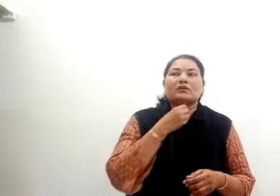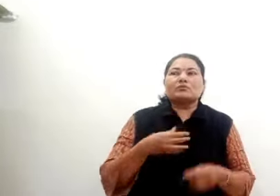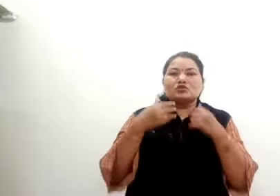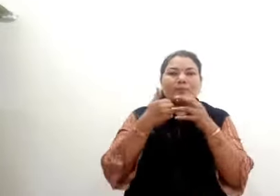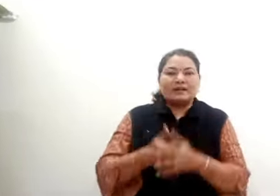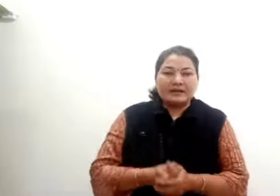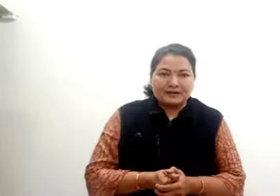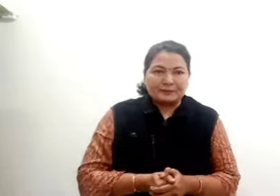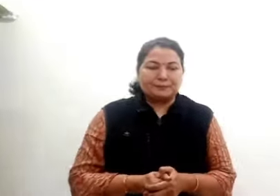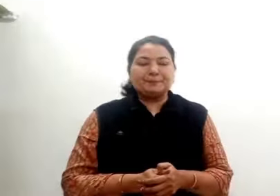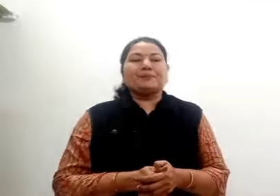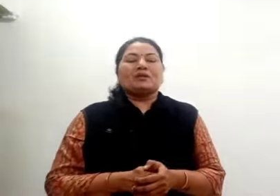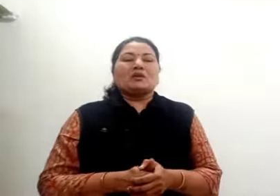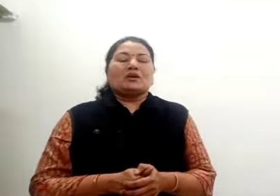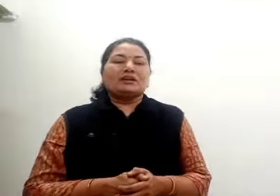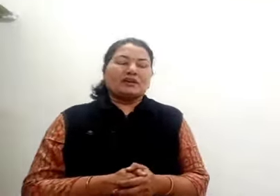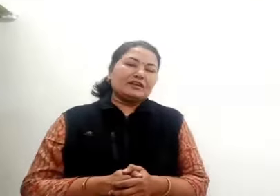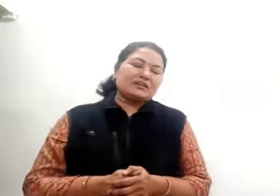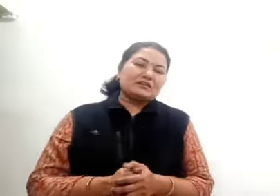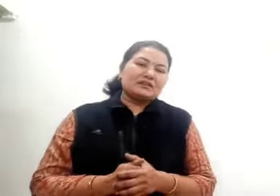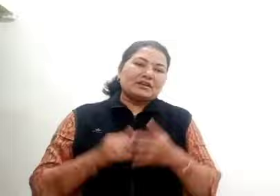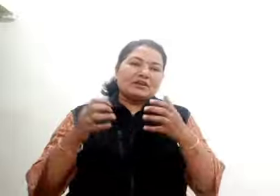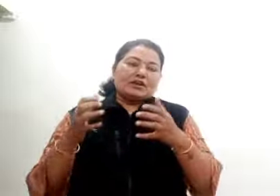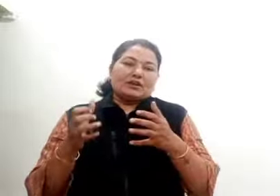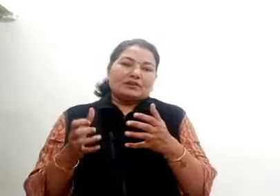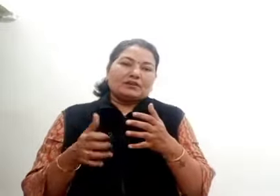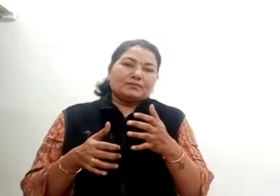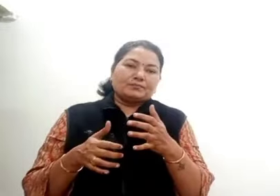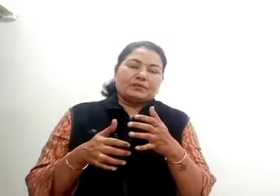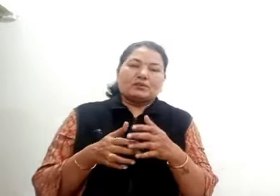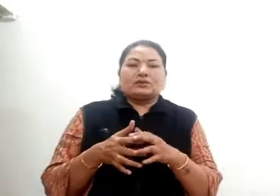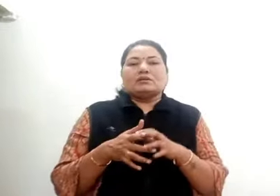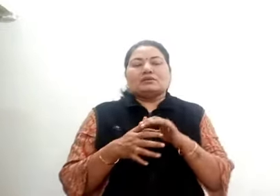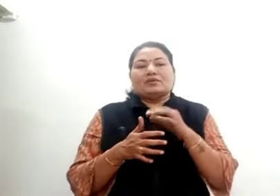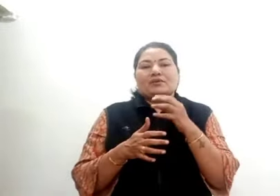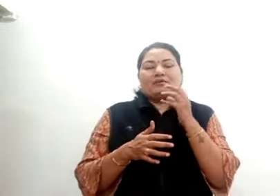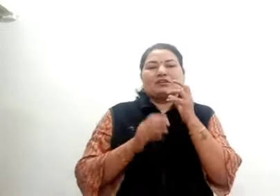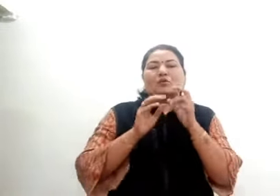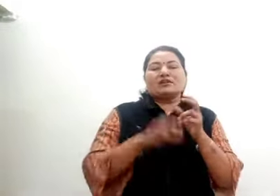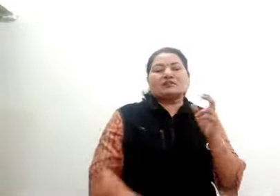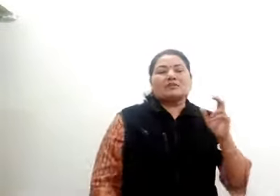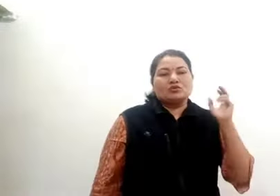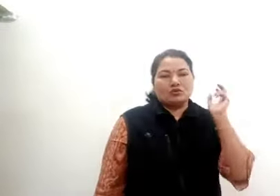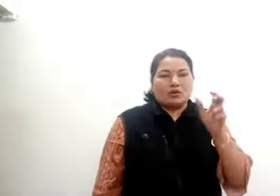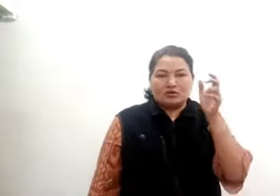Suppose you are playing cricket. आणि क्रिकेट खेळत असताना whenever the ball is coming to you and you are